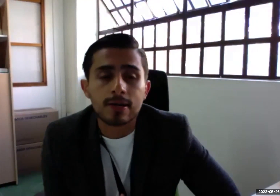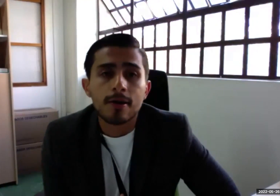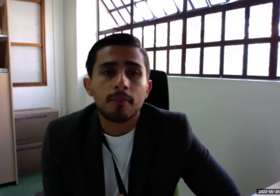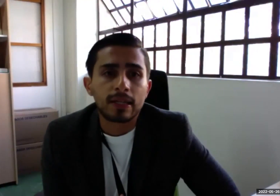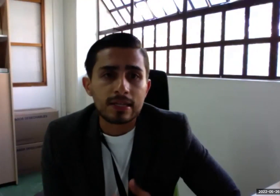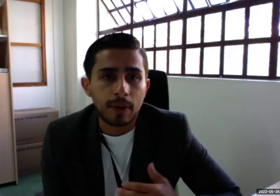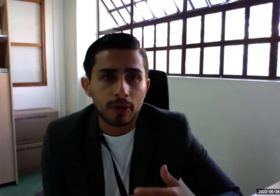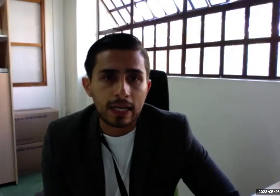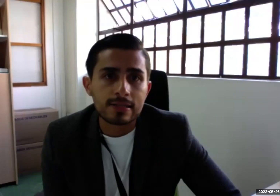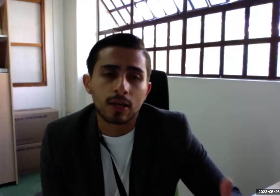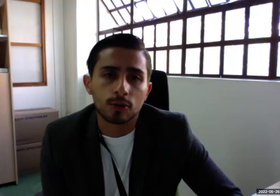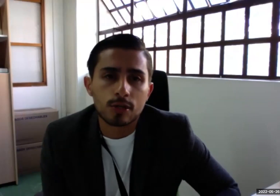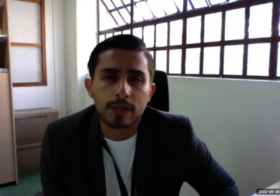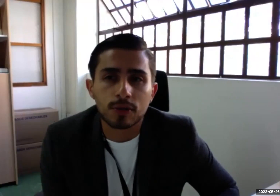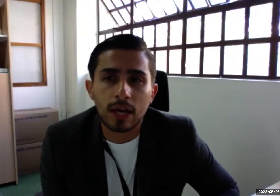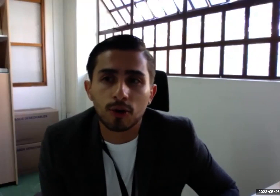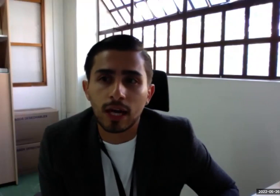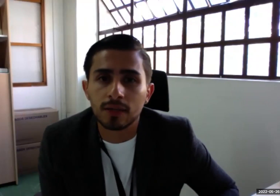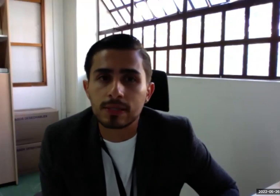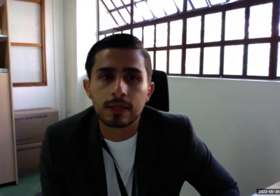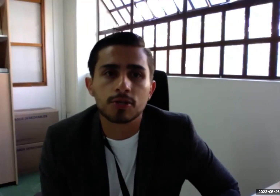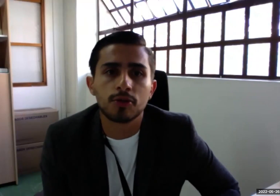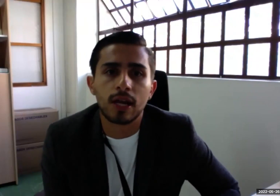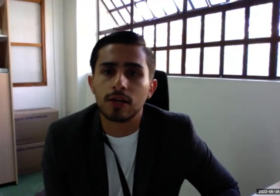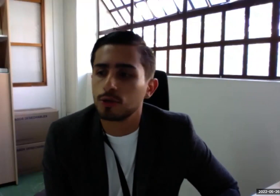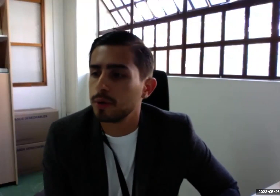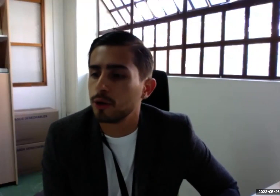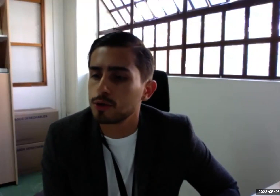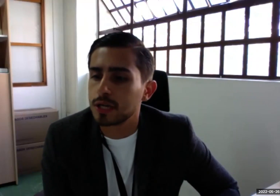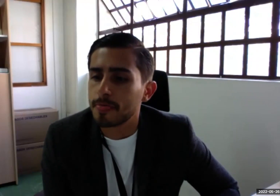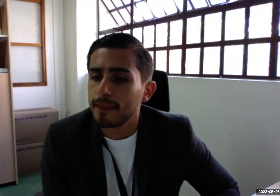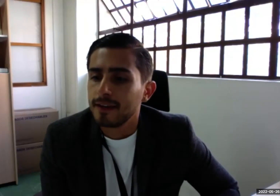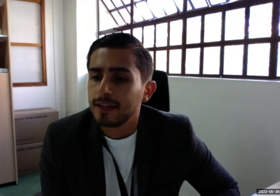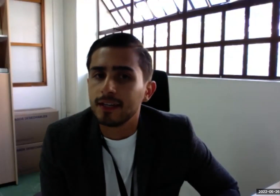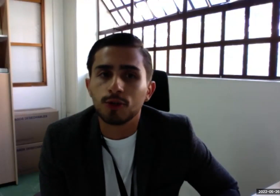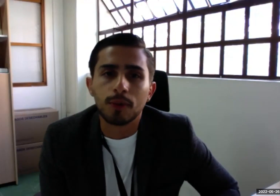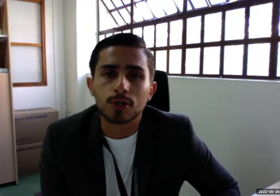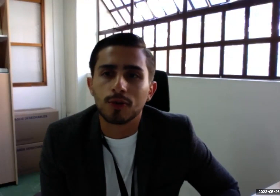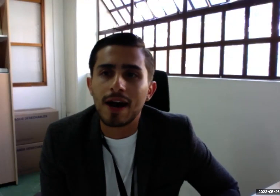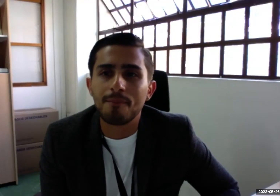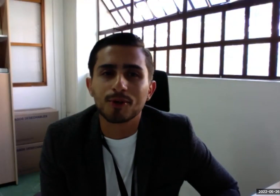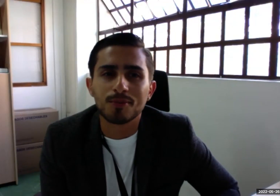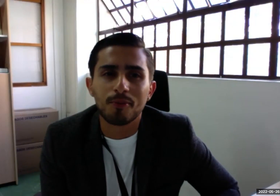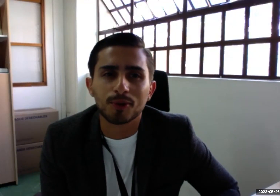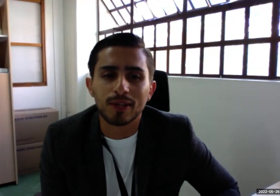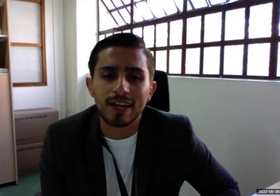participaron en este y en otros espacios de la jornada de investigación de la versión número 12 y nos vemos en una próxima oportunidad.